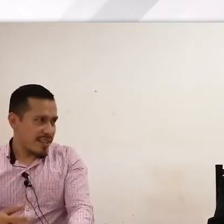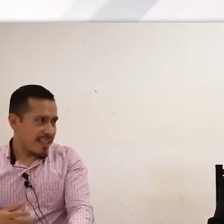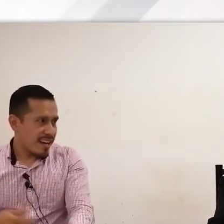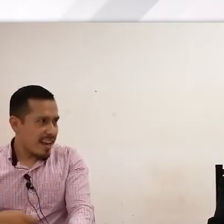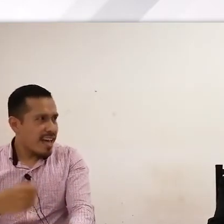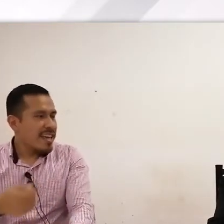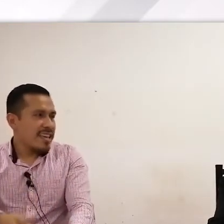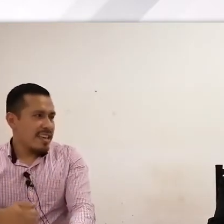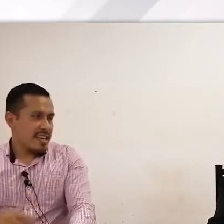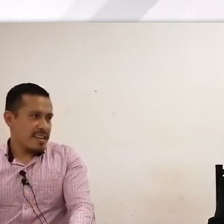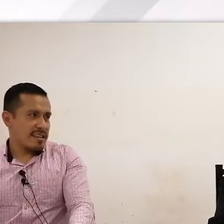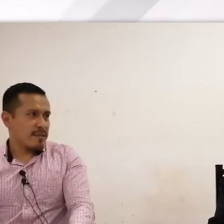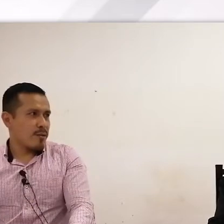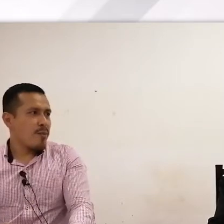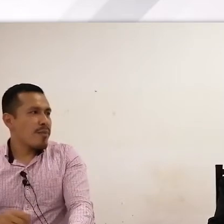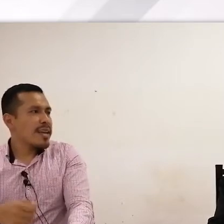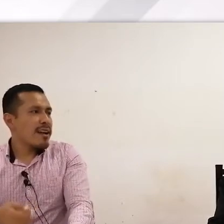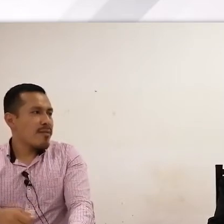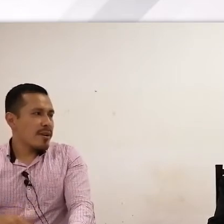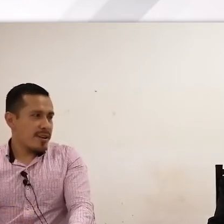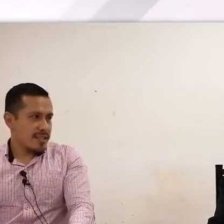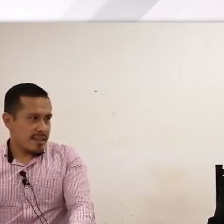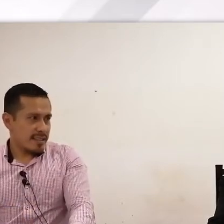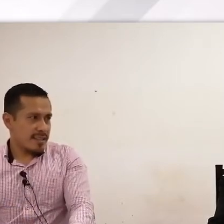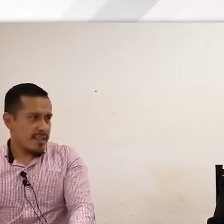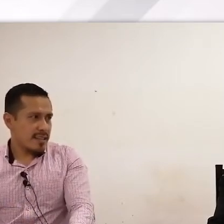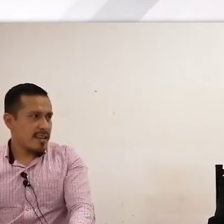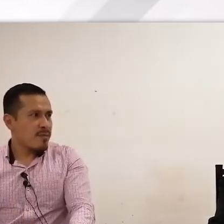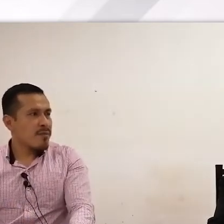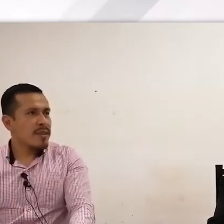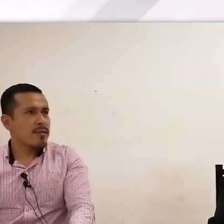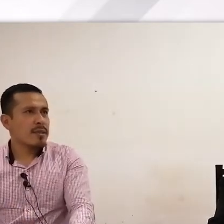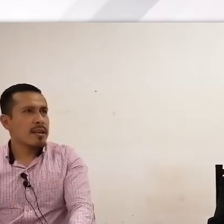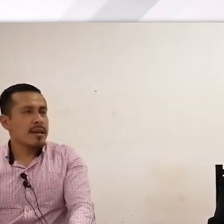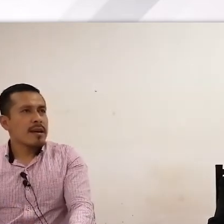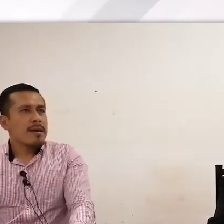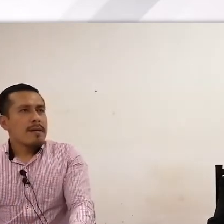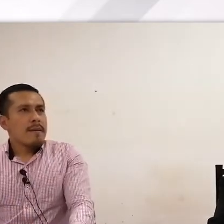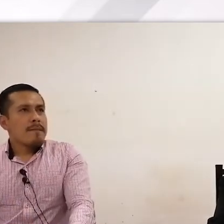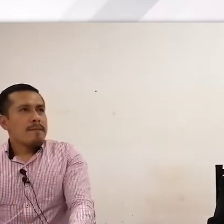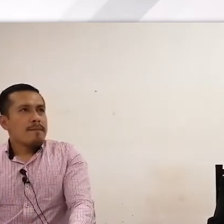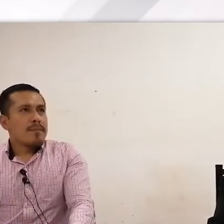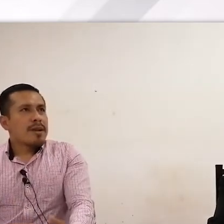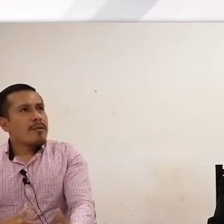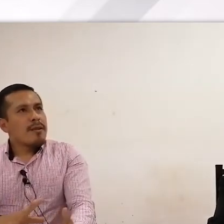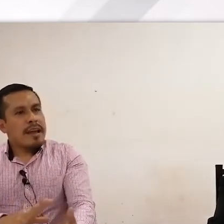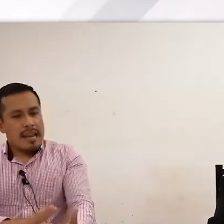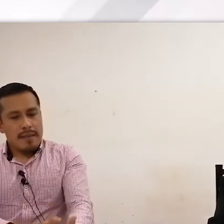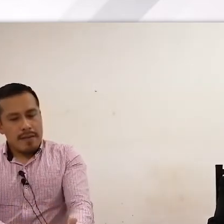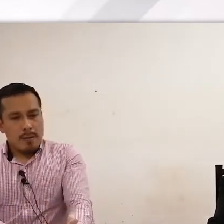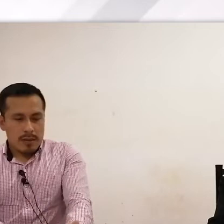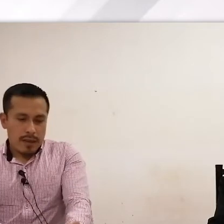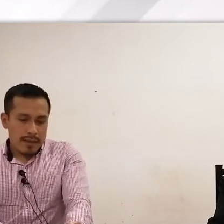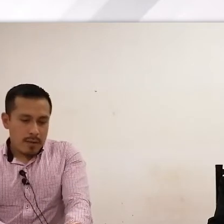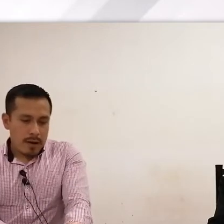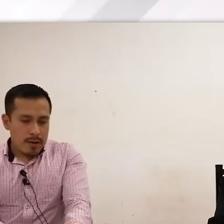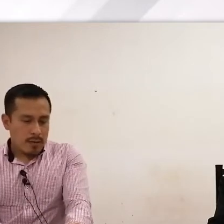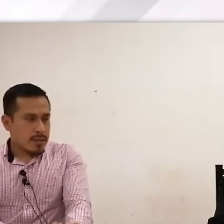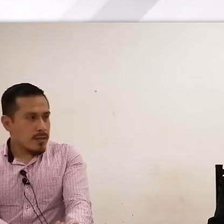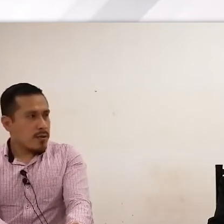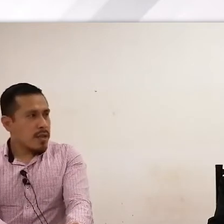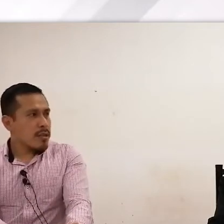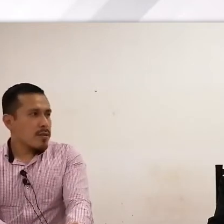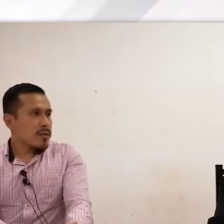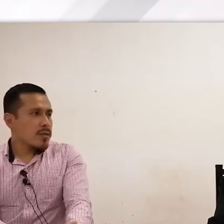de interpretarla y cumplir a lo mejor esa necesidad que en el momento tiene. Pero la dificultad es